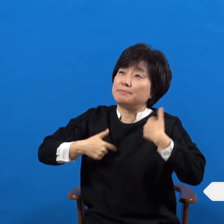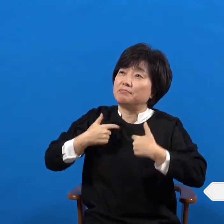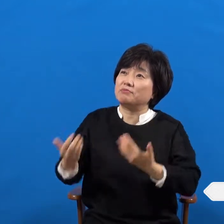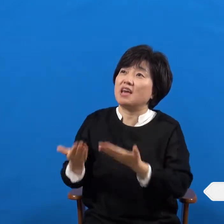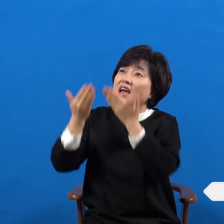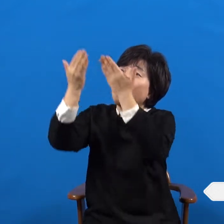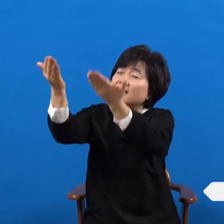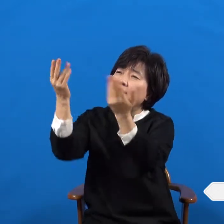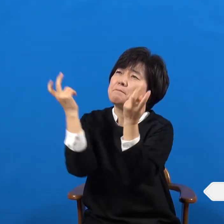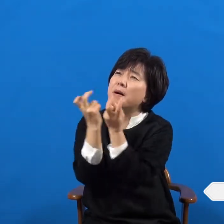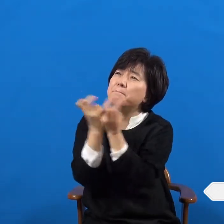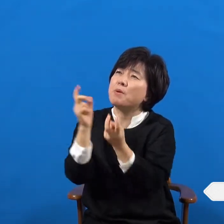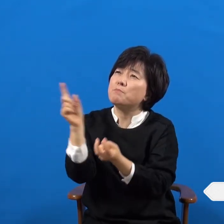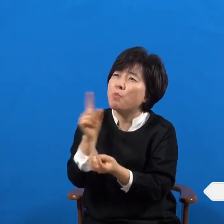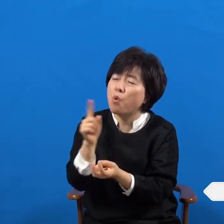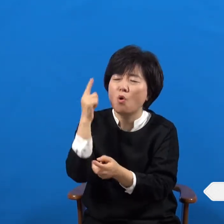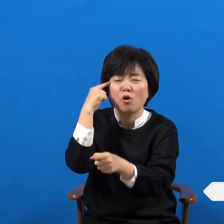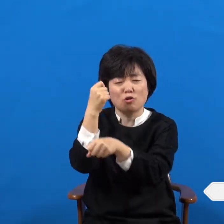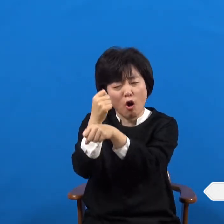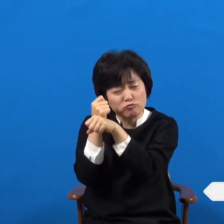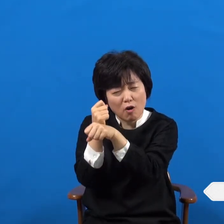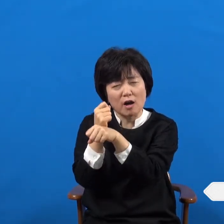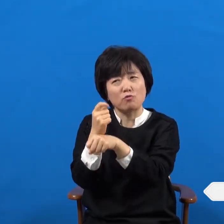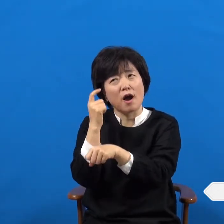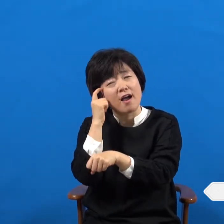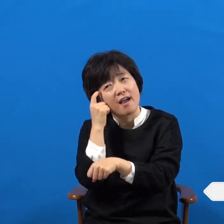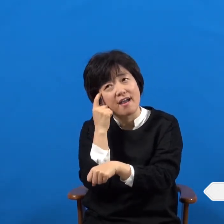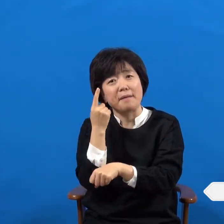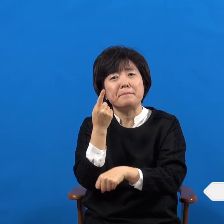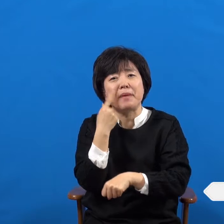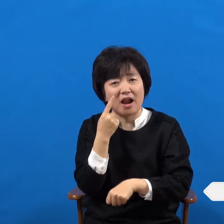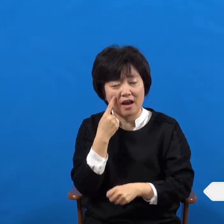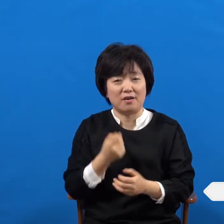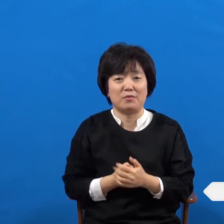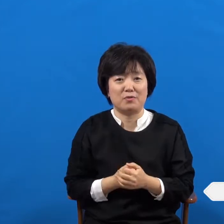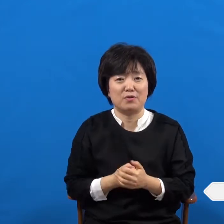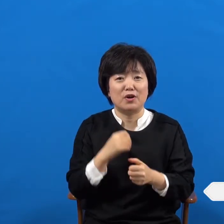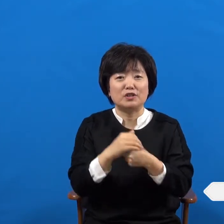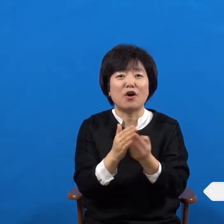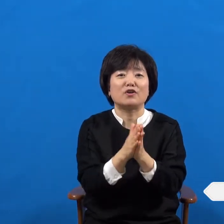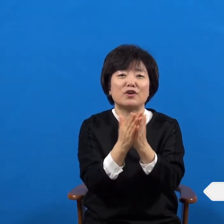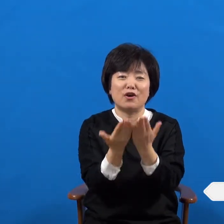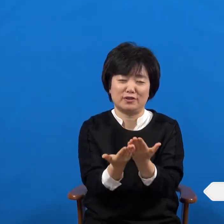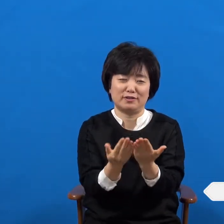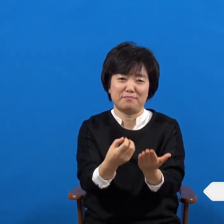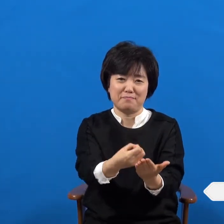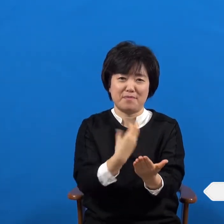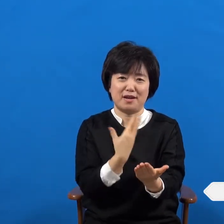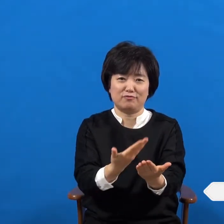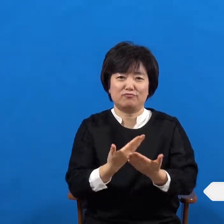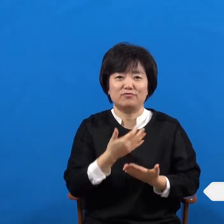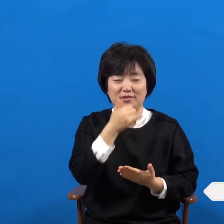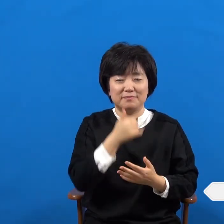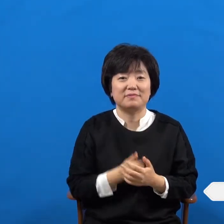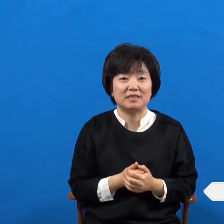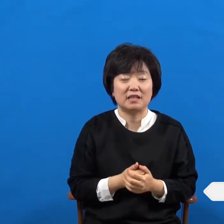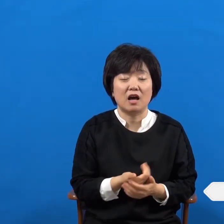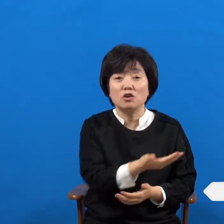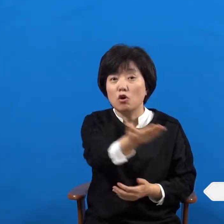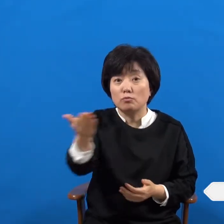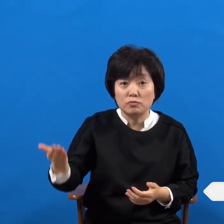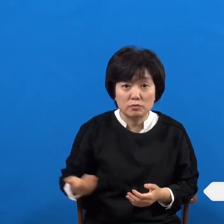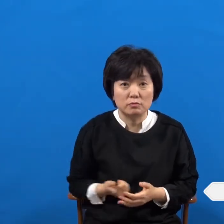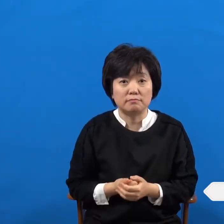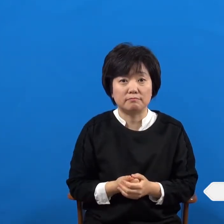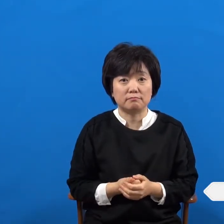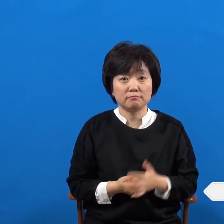찾으라고 이야기합니다. 연구하고 시험해 보라고 성경은 말씀하고 있습니다. 여러분,